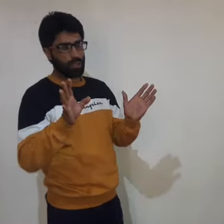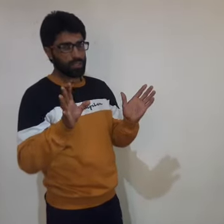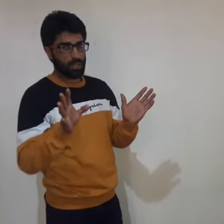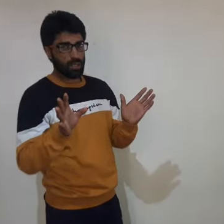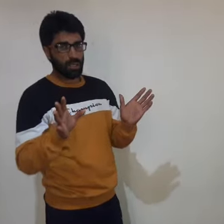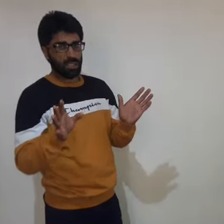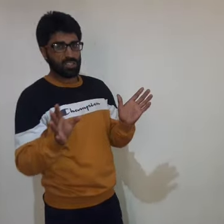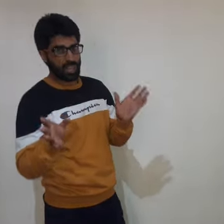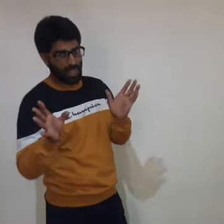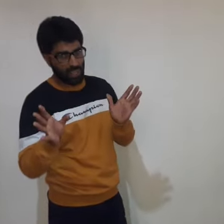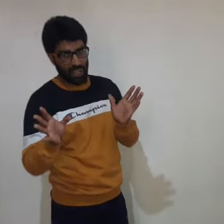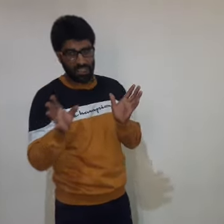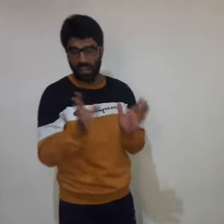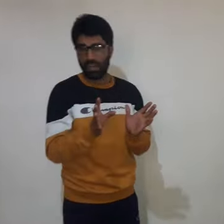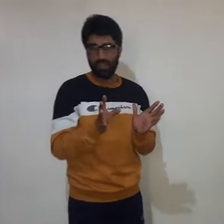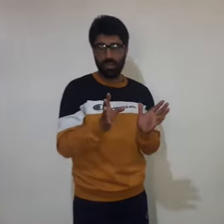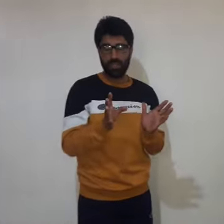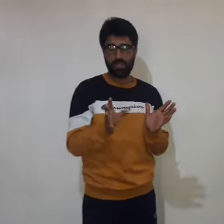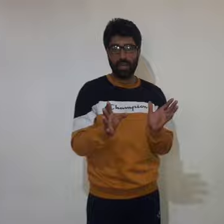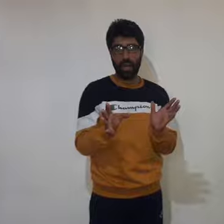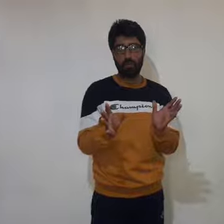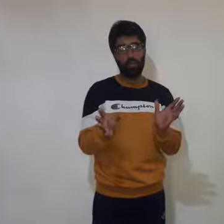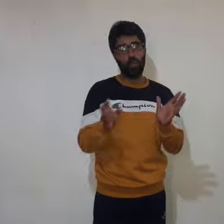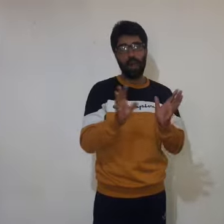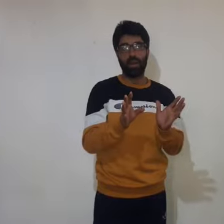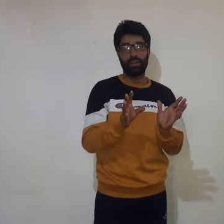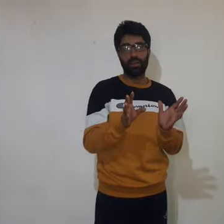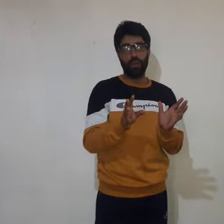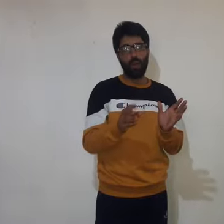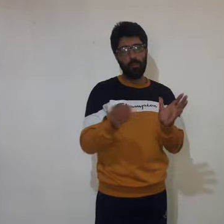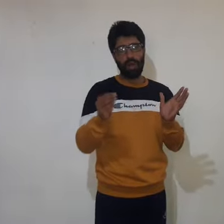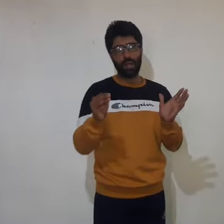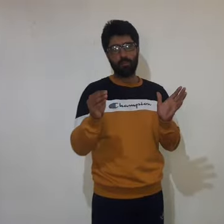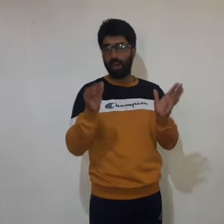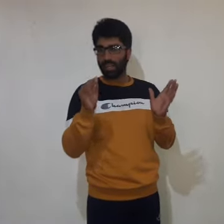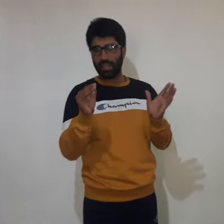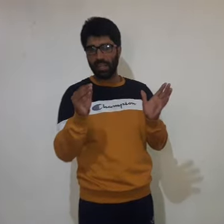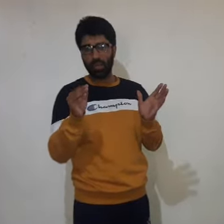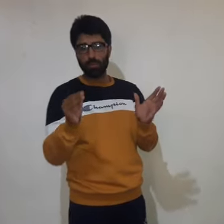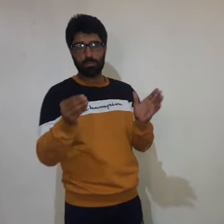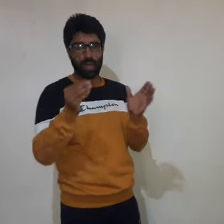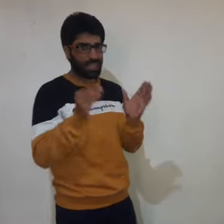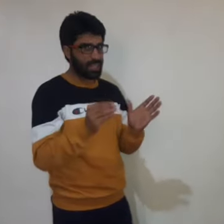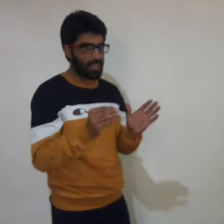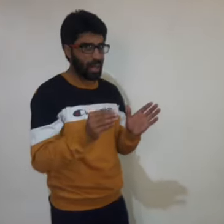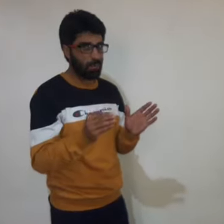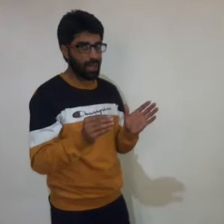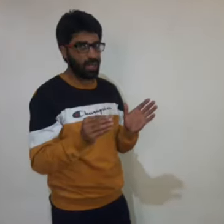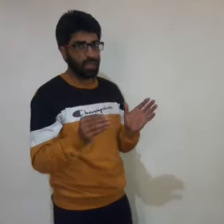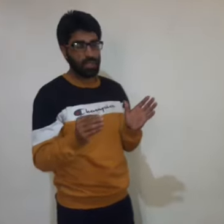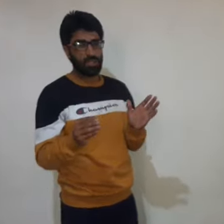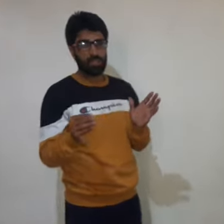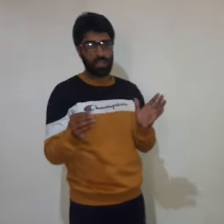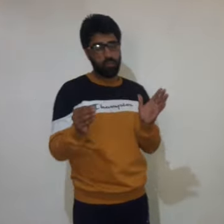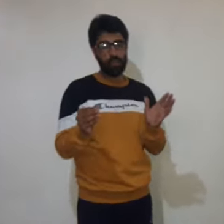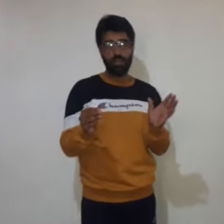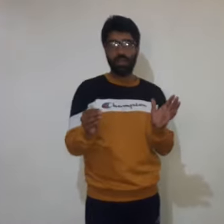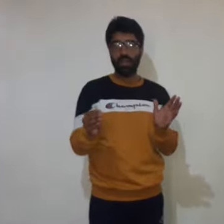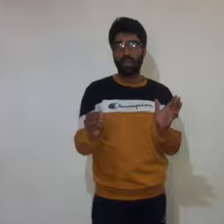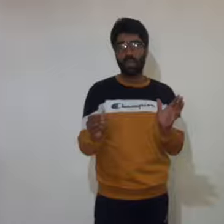स्टूडेंट्स, चाइना के एक शहर जिसका नाम है वुहान, वहां पे एक मार्केट है, उस मार्केट का नाम है सी फूड